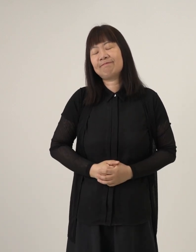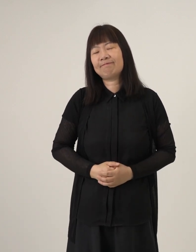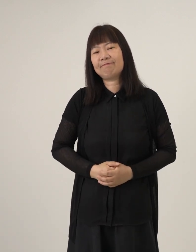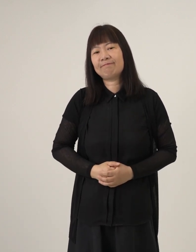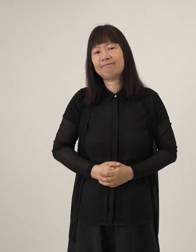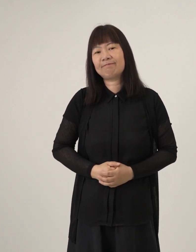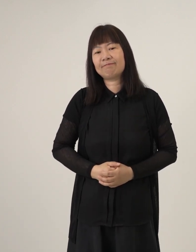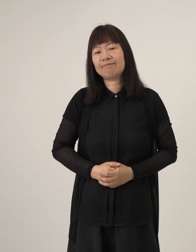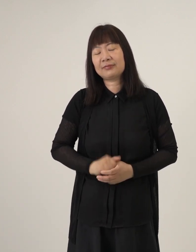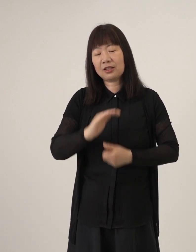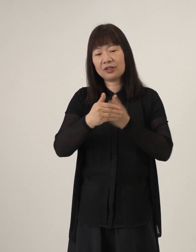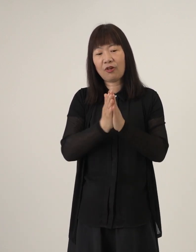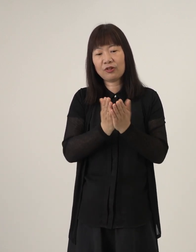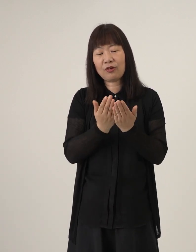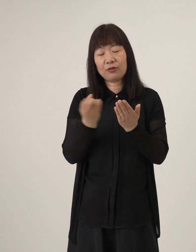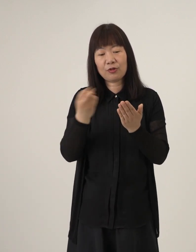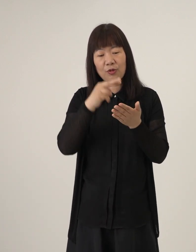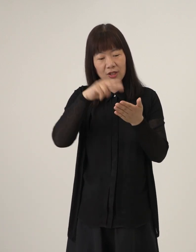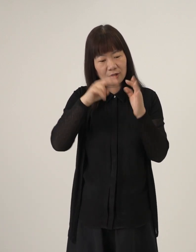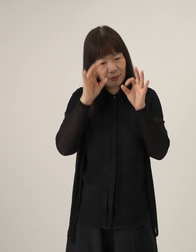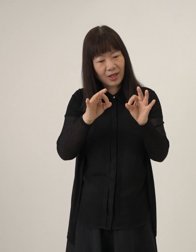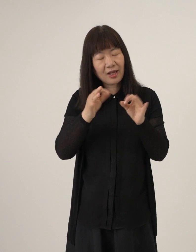자, 성경을 맞아 보십시다.